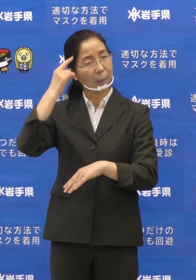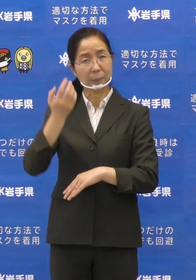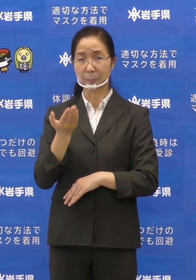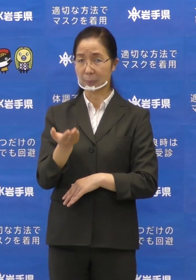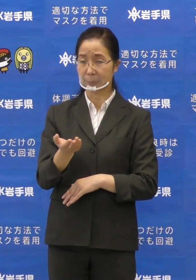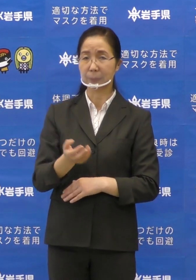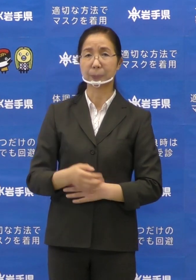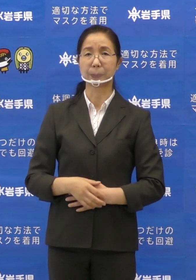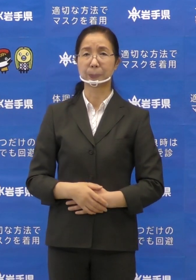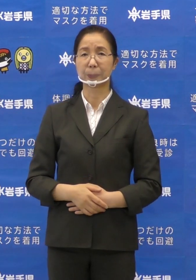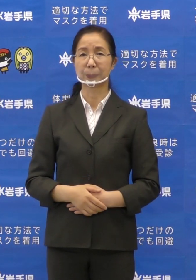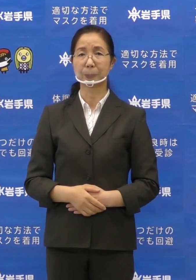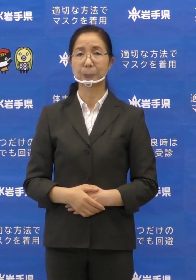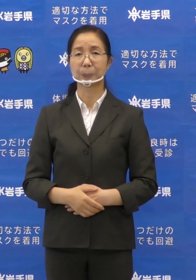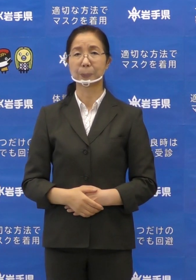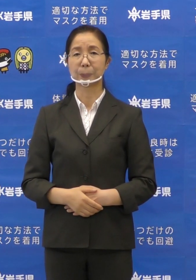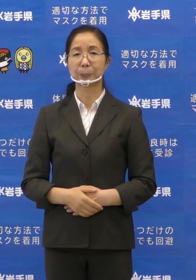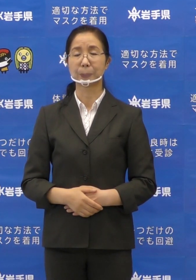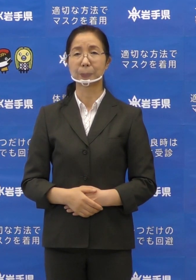伺いします。